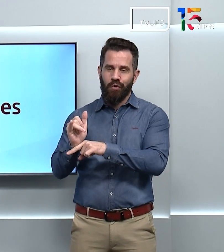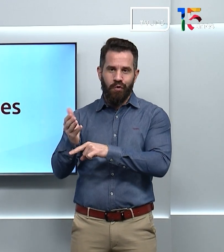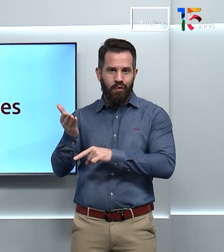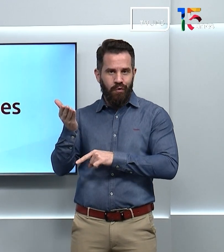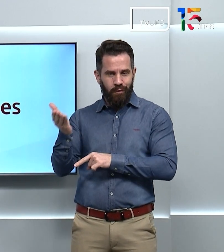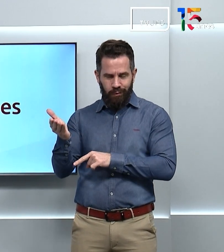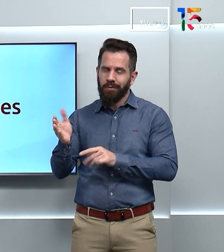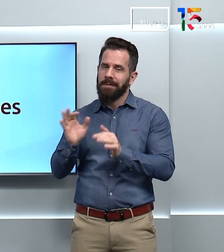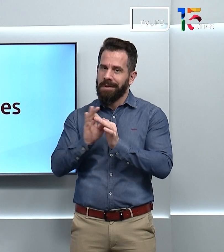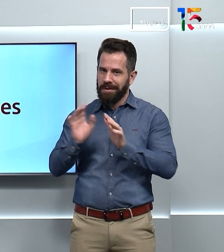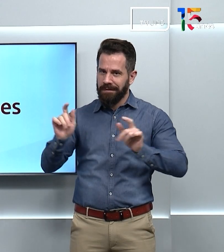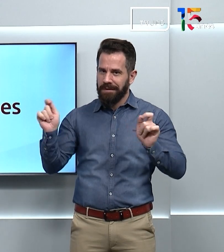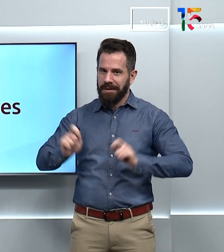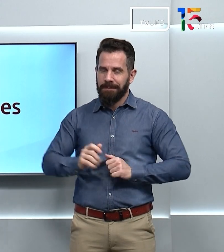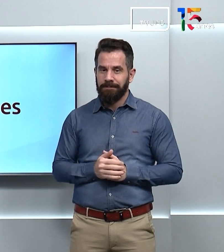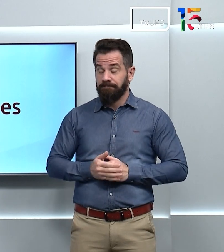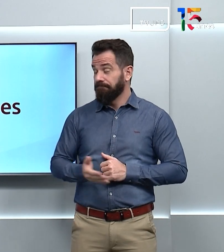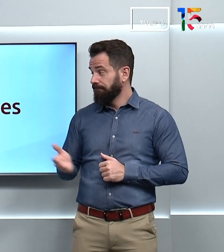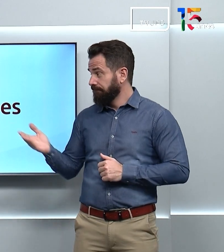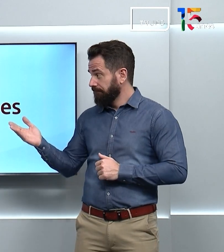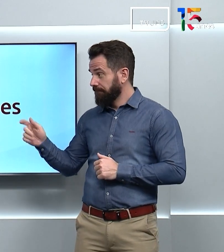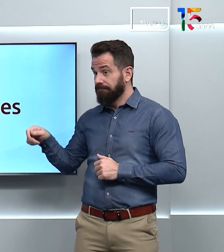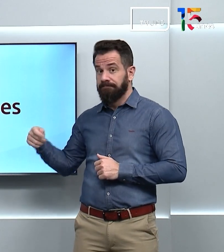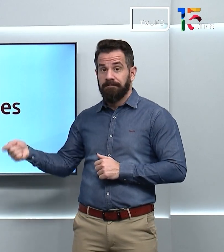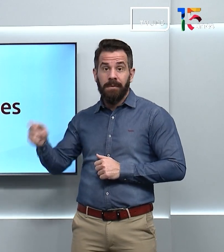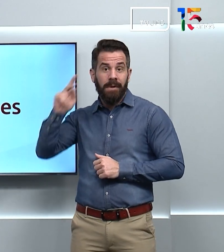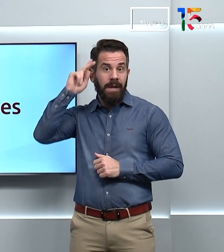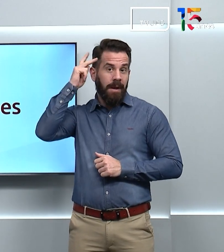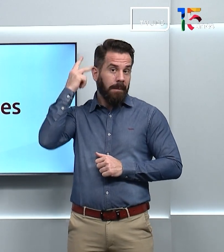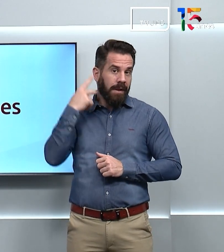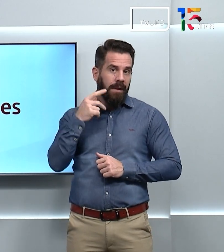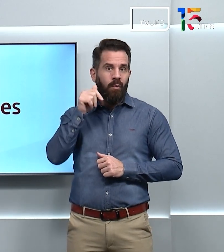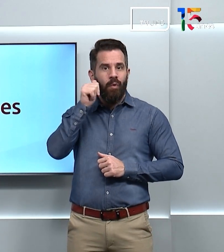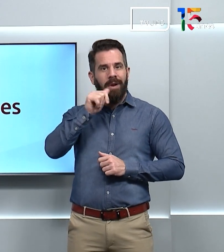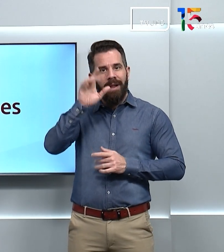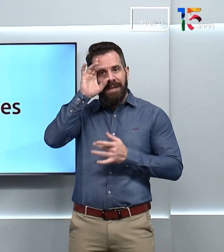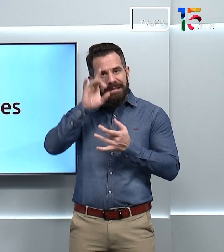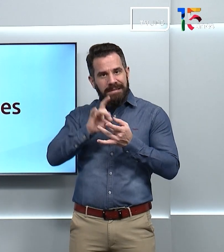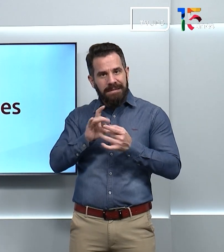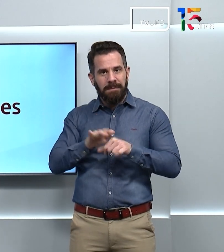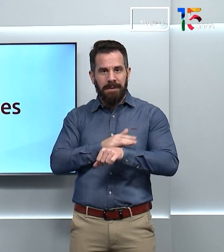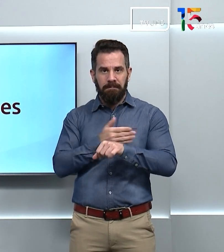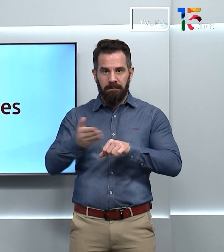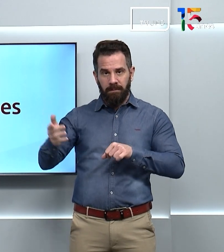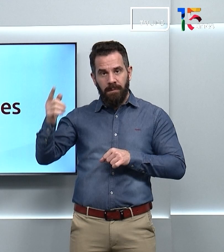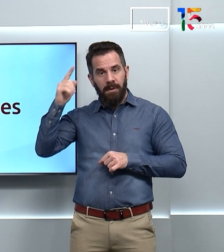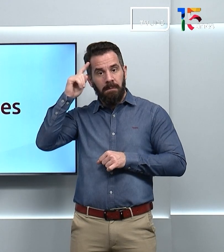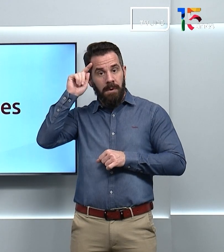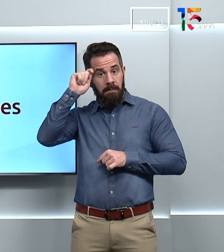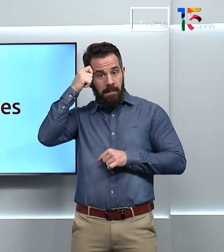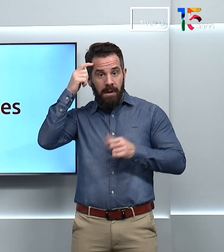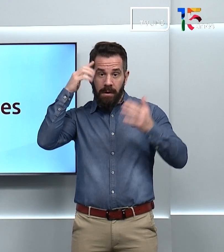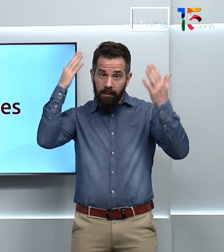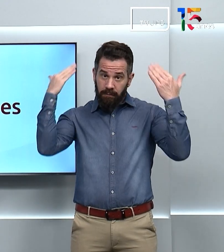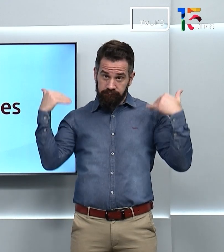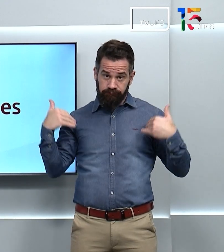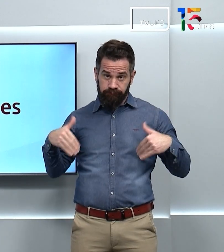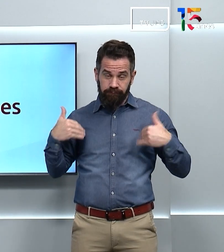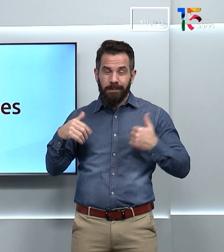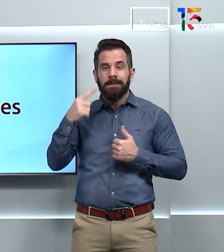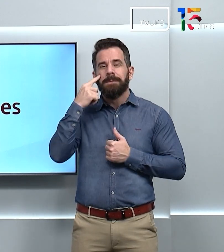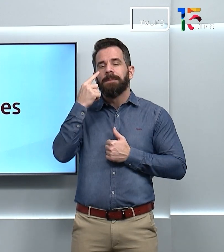no nosso canal no YouTube. Eu sou a Camila Maia, uma mulher cis de pele clara, tenho cabelos escuros, longos e lisos e olhos